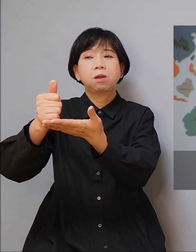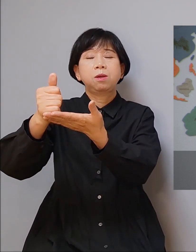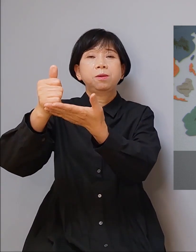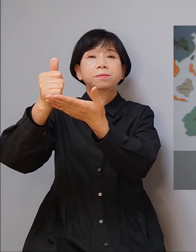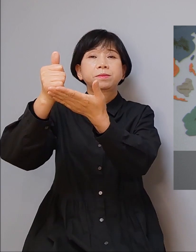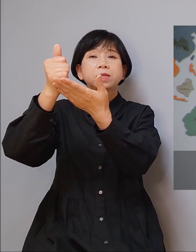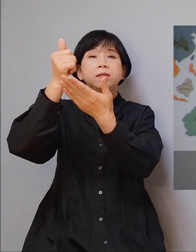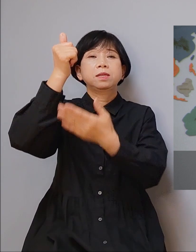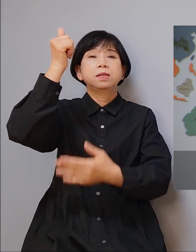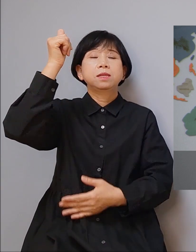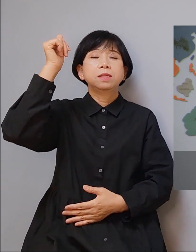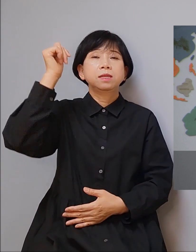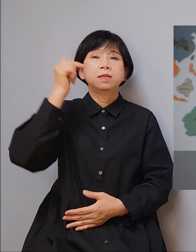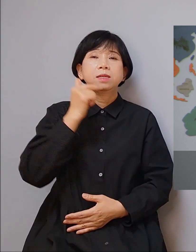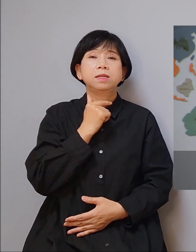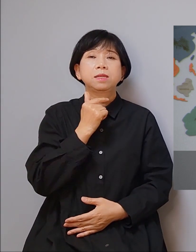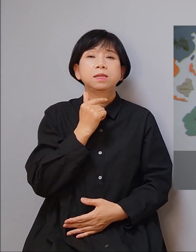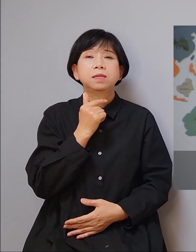주님만을